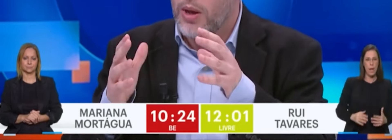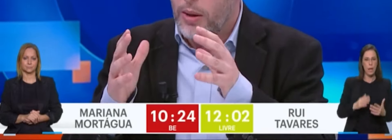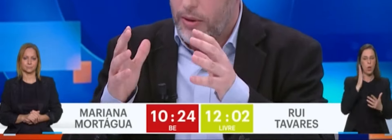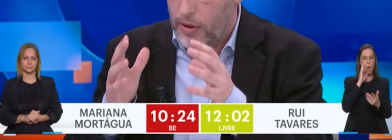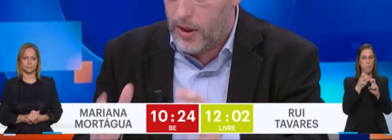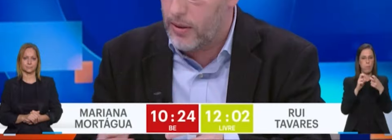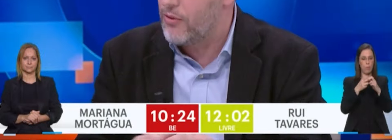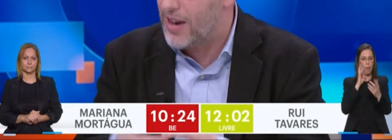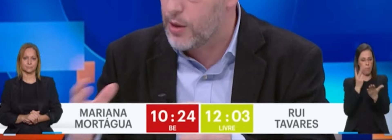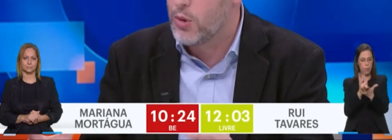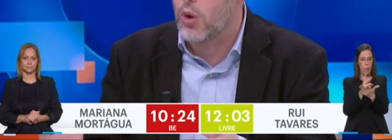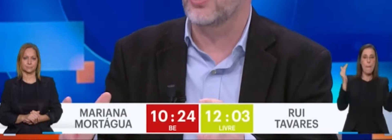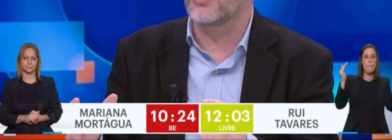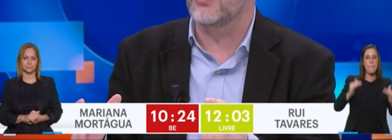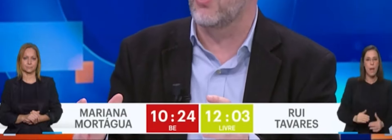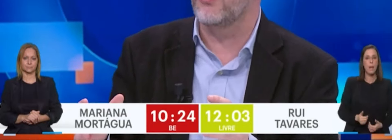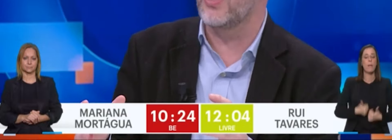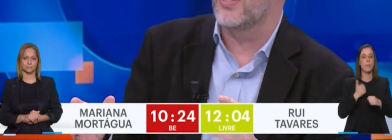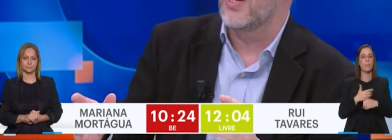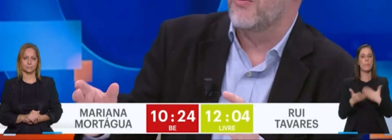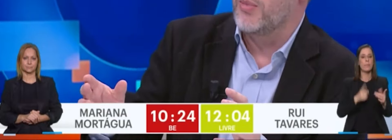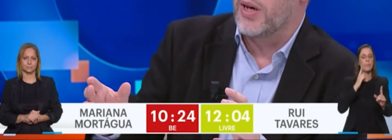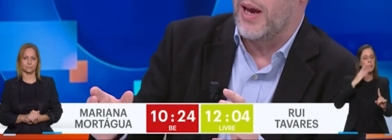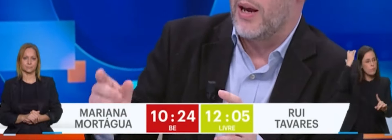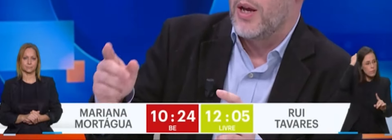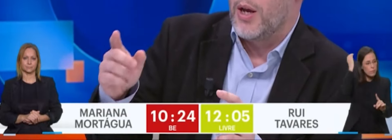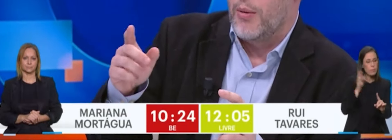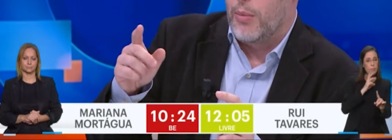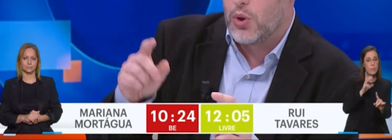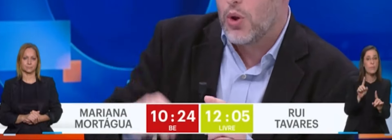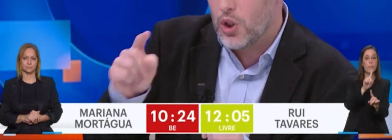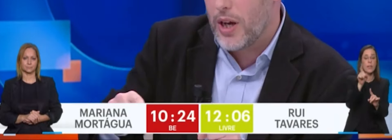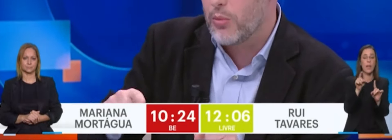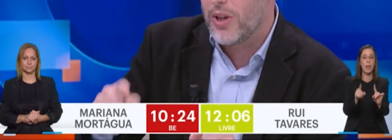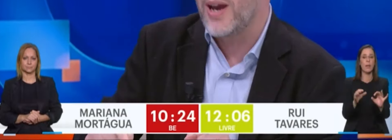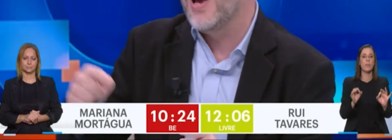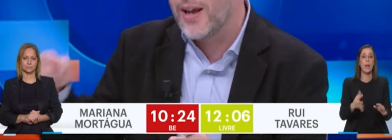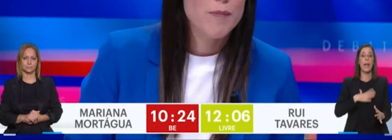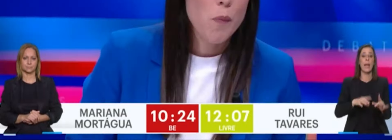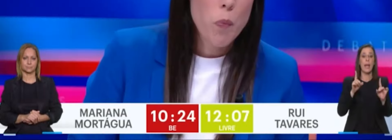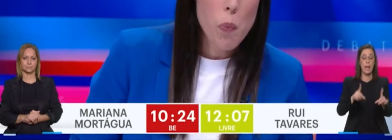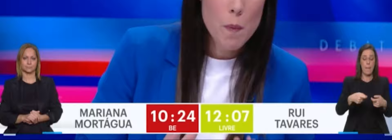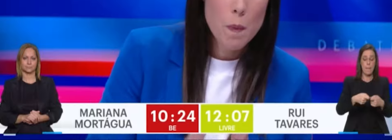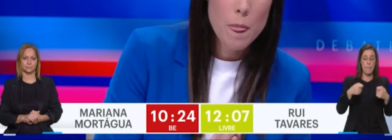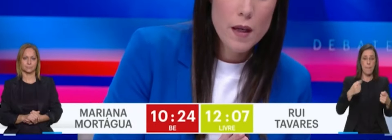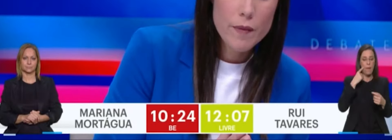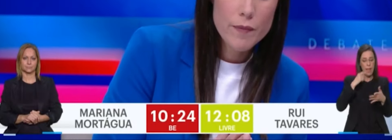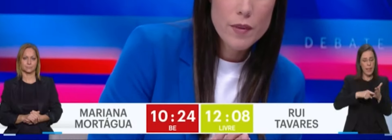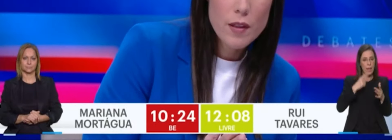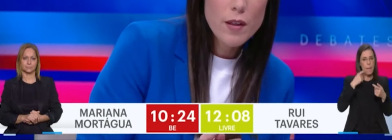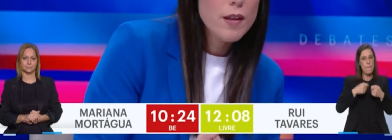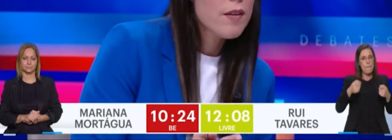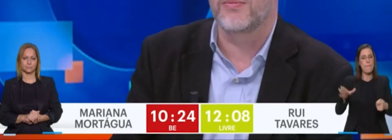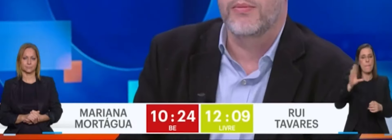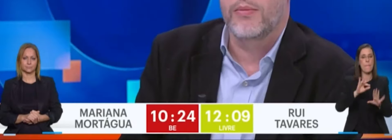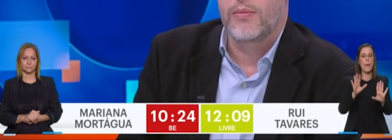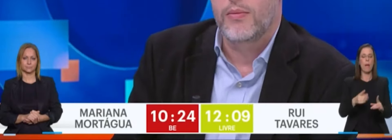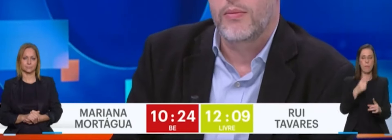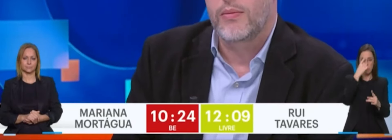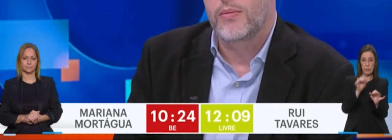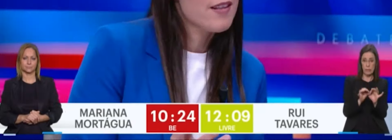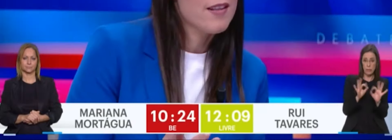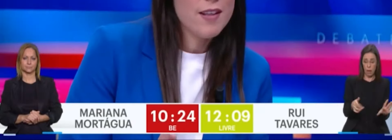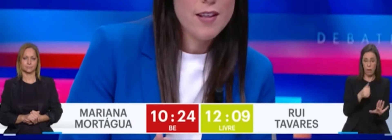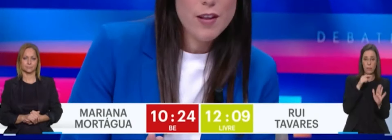do sono e e fazem melhor conação com a vida familiar questão mas o que nós queremos é alargar o teste milh partilham esta